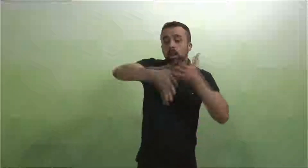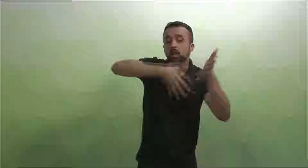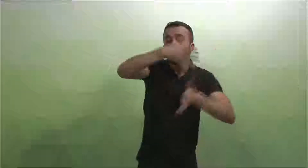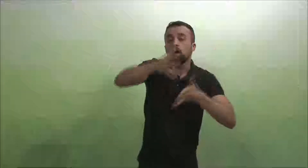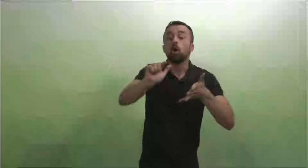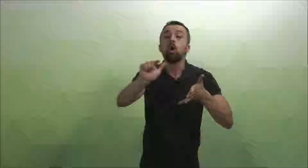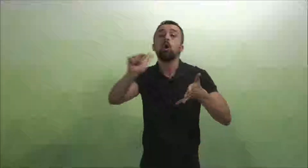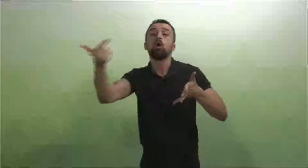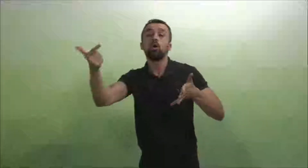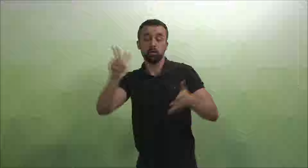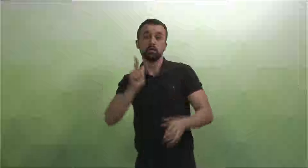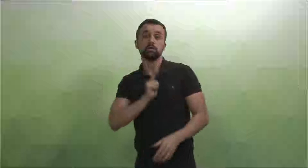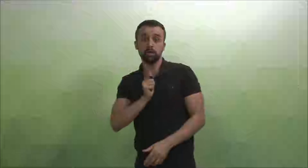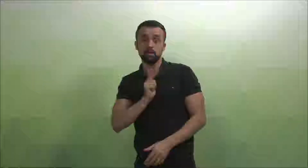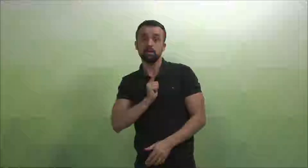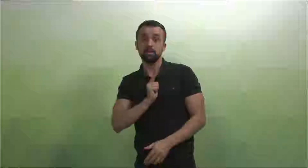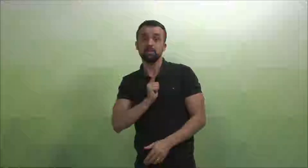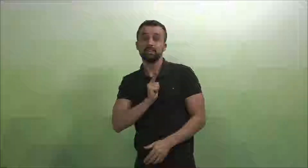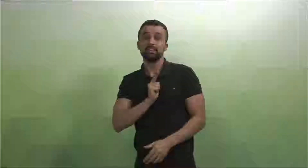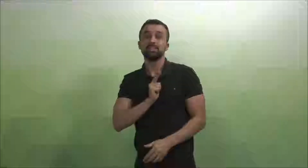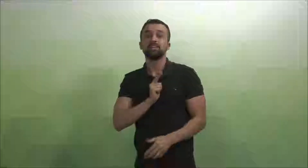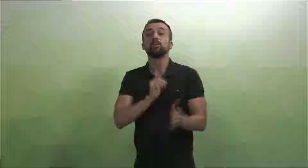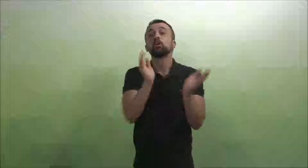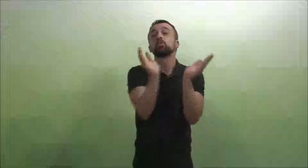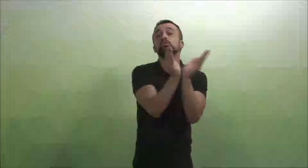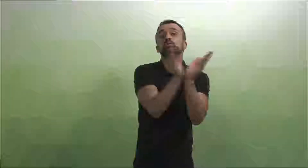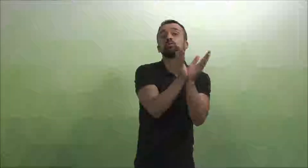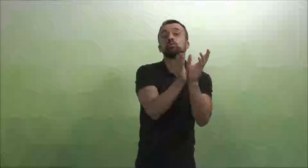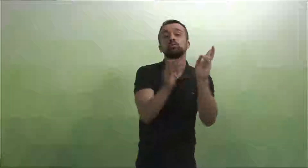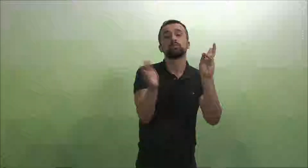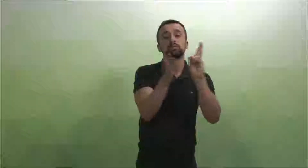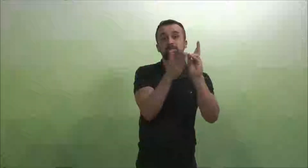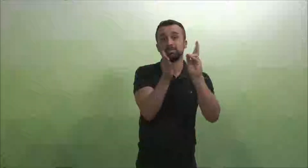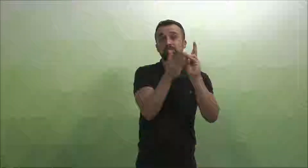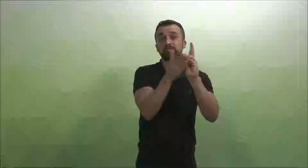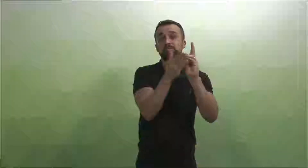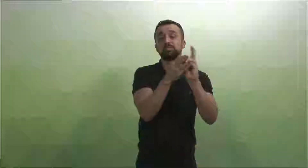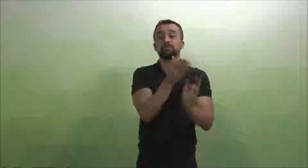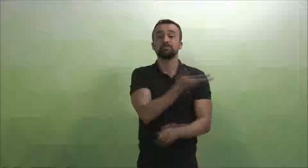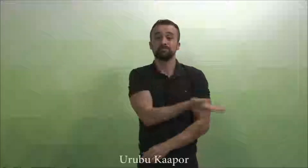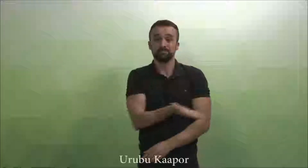Inclusive, existe uma outra língua de sinais no Brasil, a dos índios